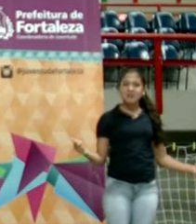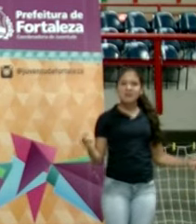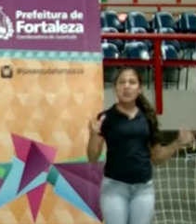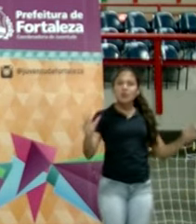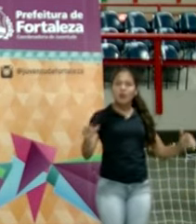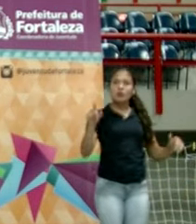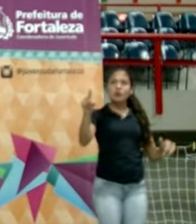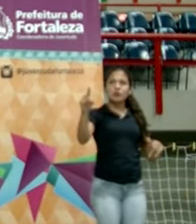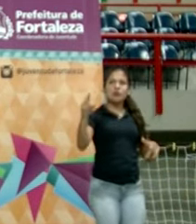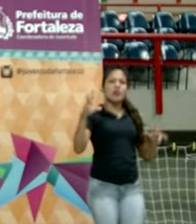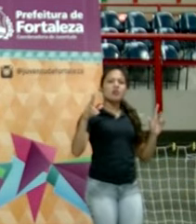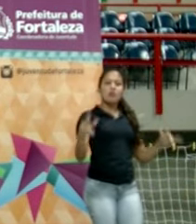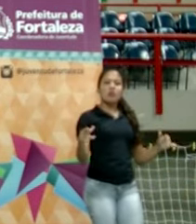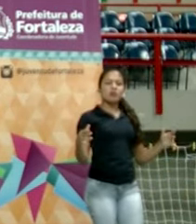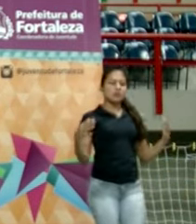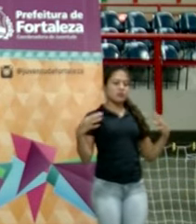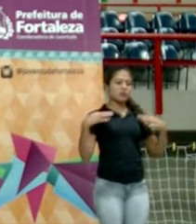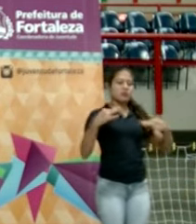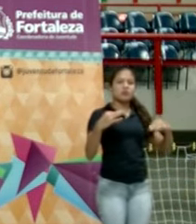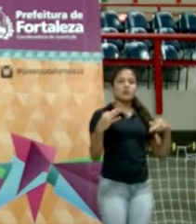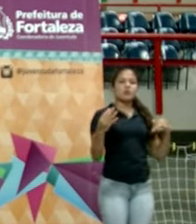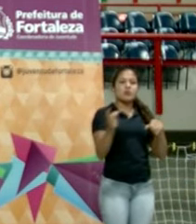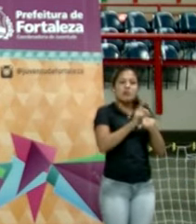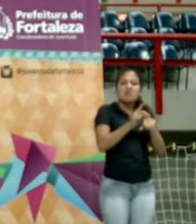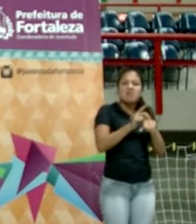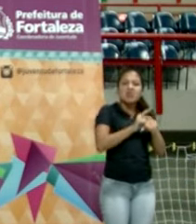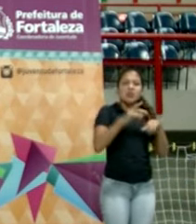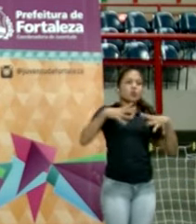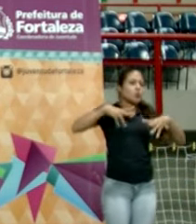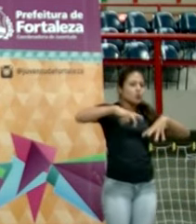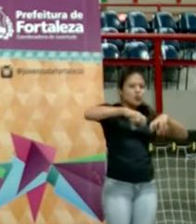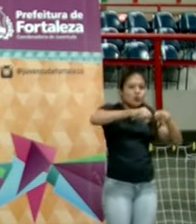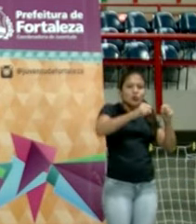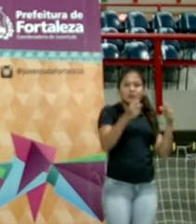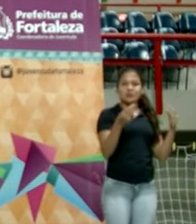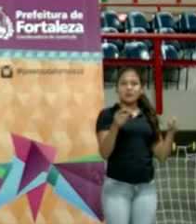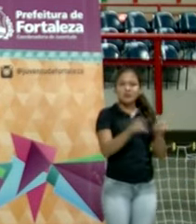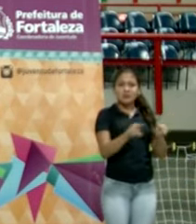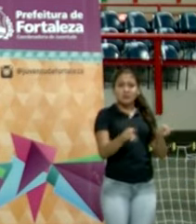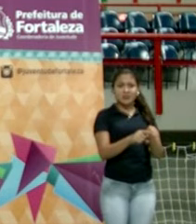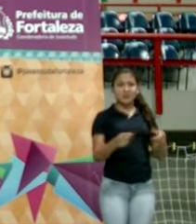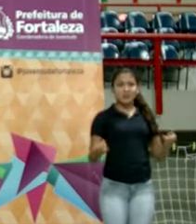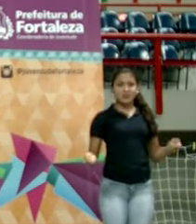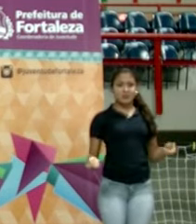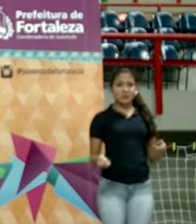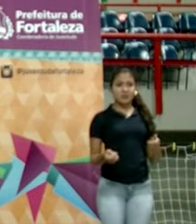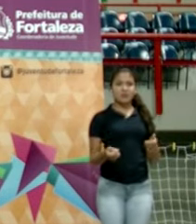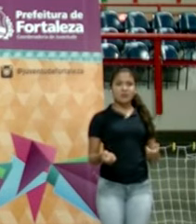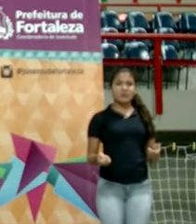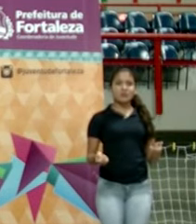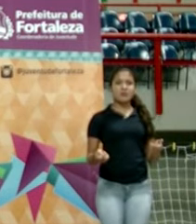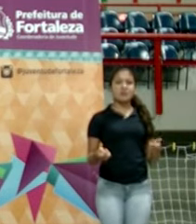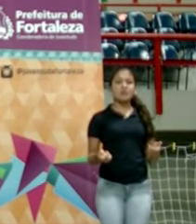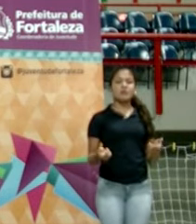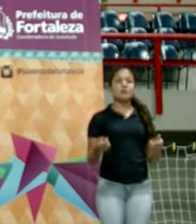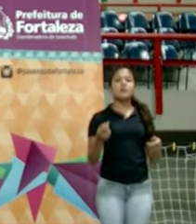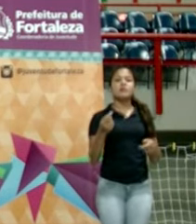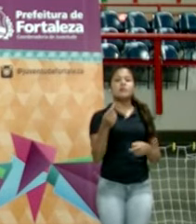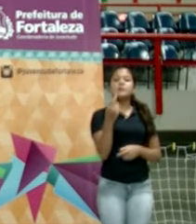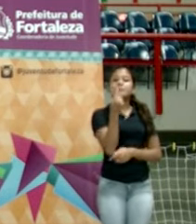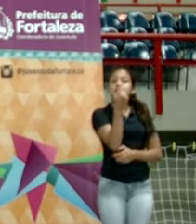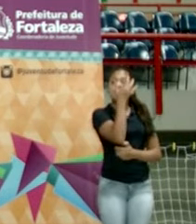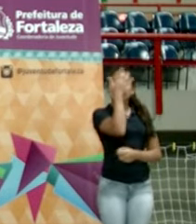uma sombra e tu vai ser mais um ruído no meio da caverna. Ou seja, o indivíduo, somente o